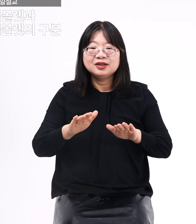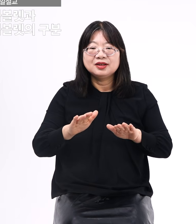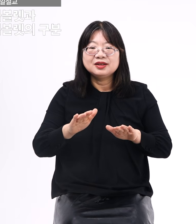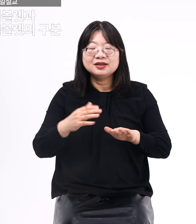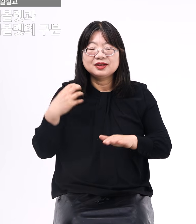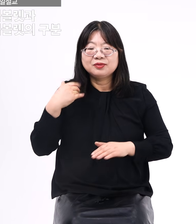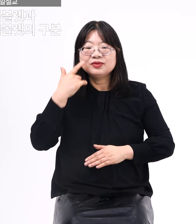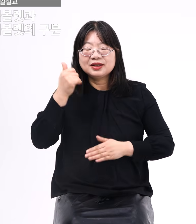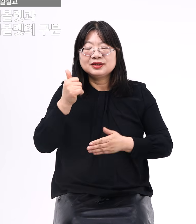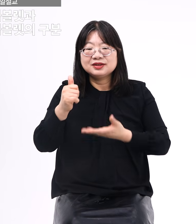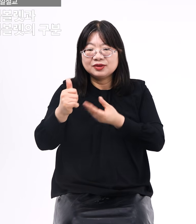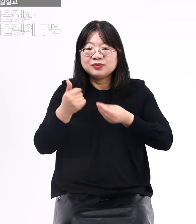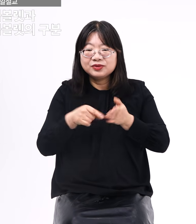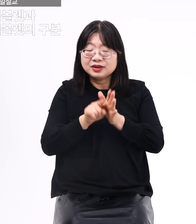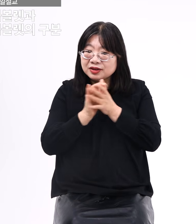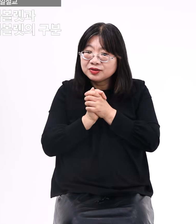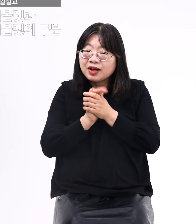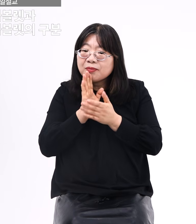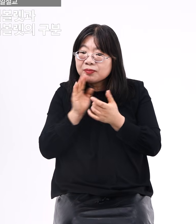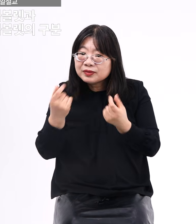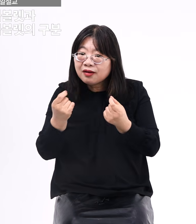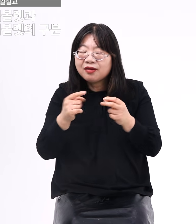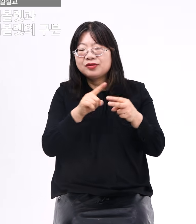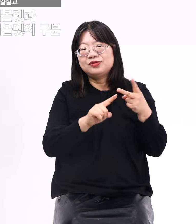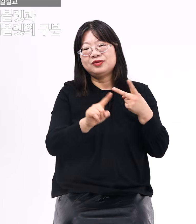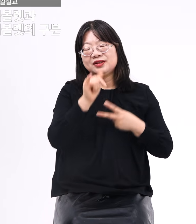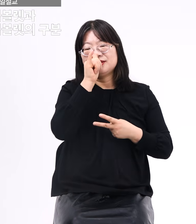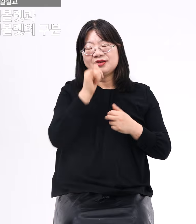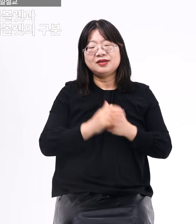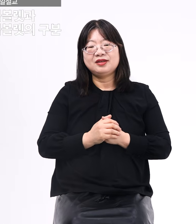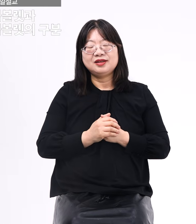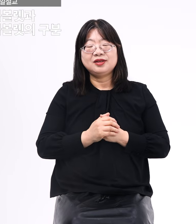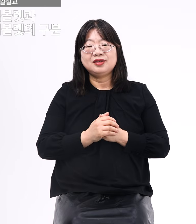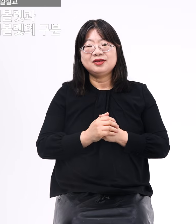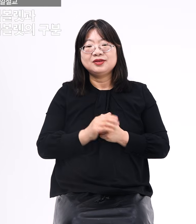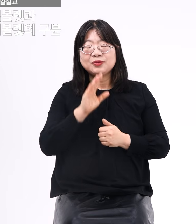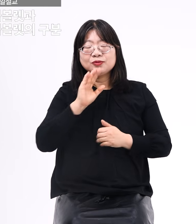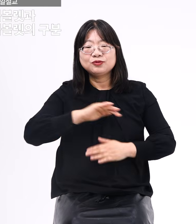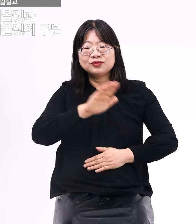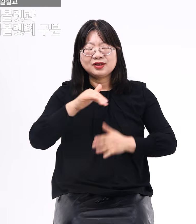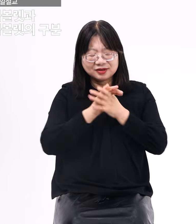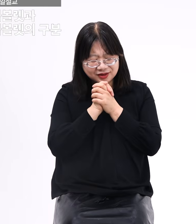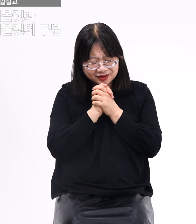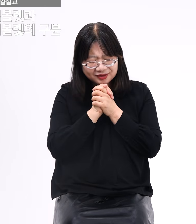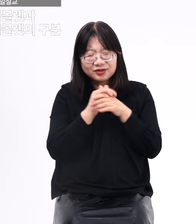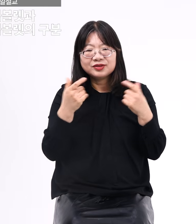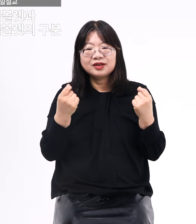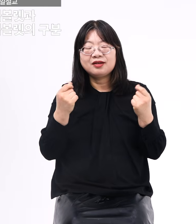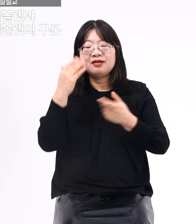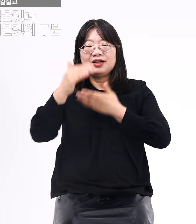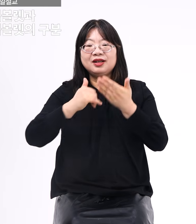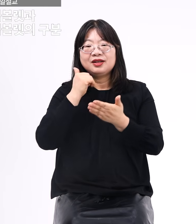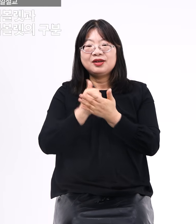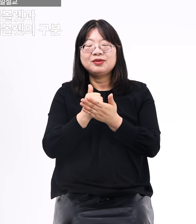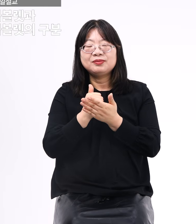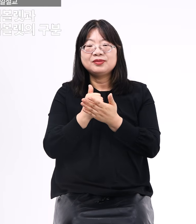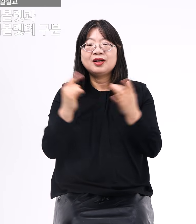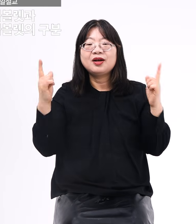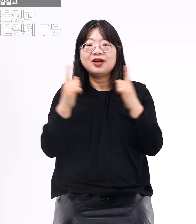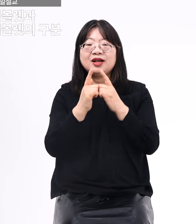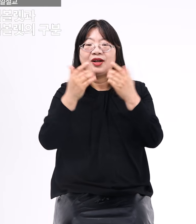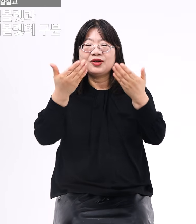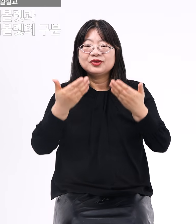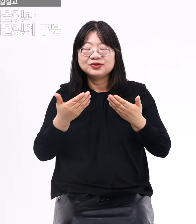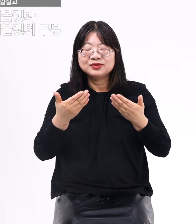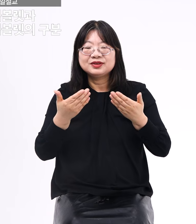않습니까? 두 가지가 있어요. 정말 우리가 기도하는 것처럼 하나님이 만남을